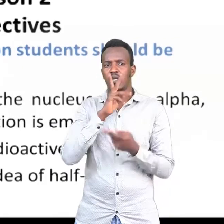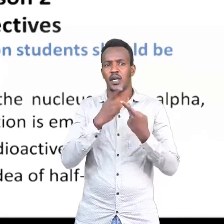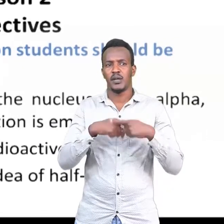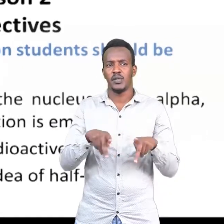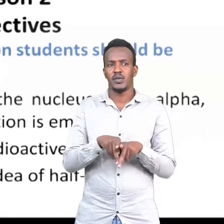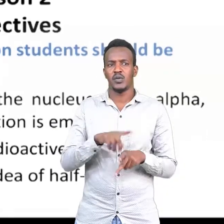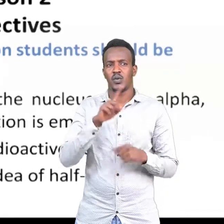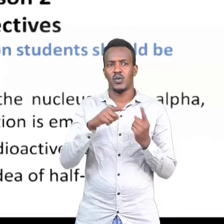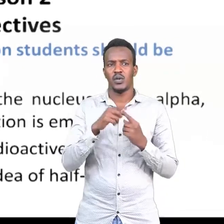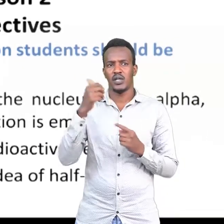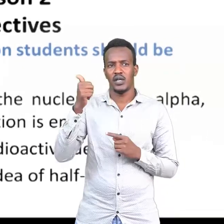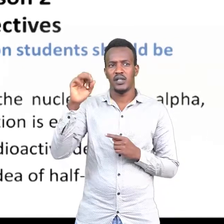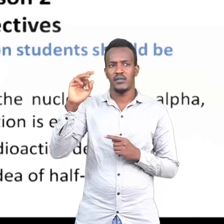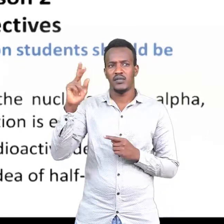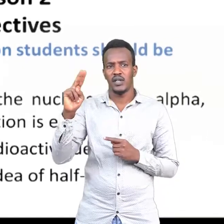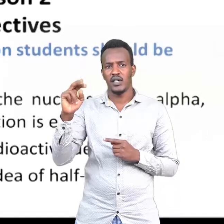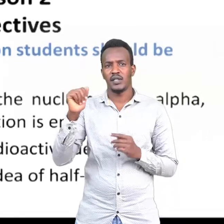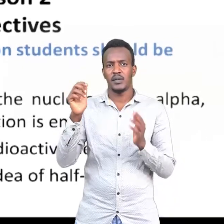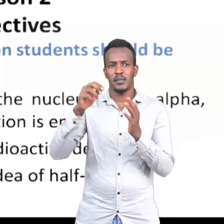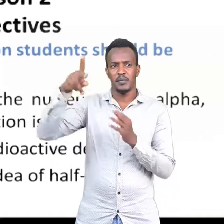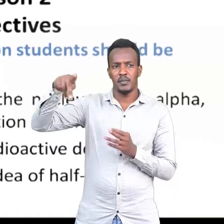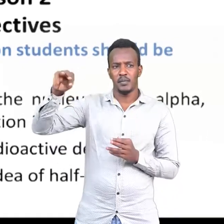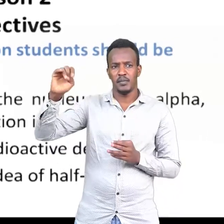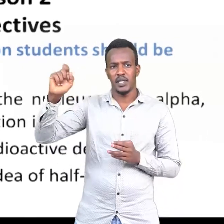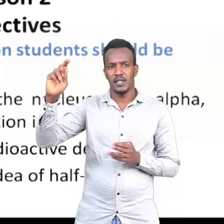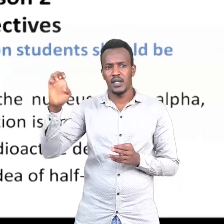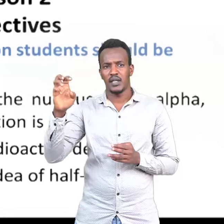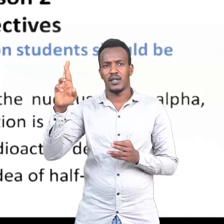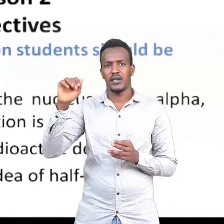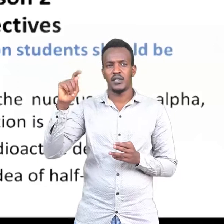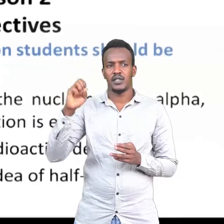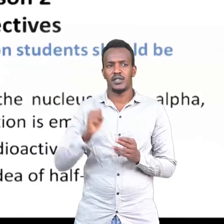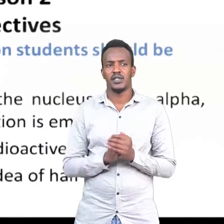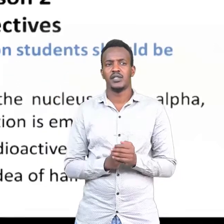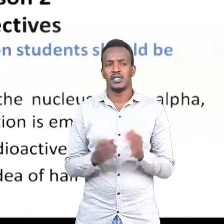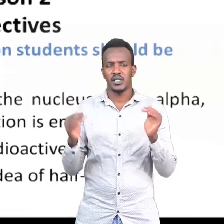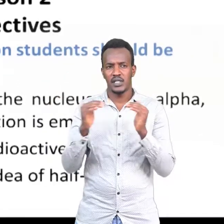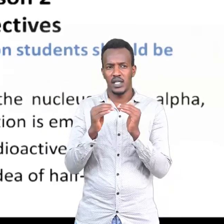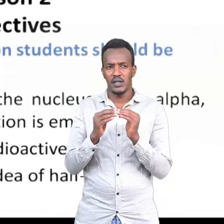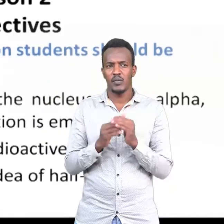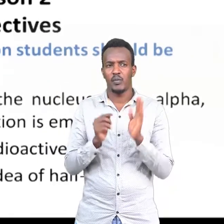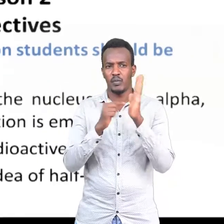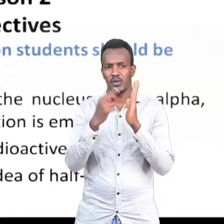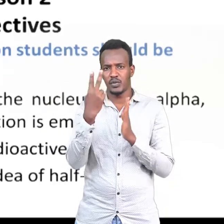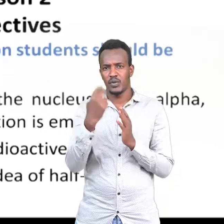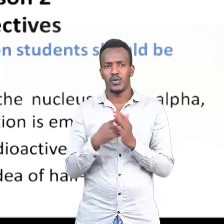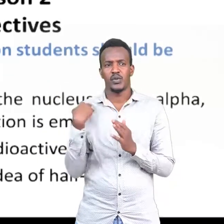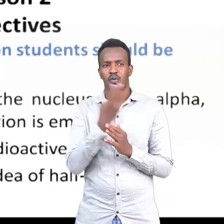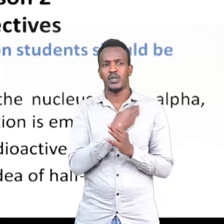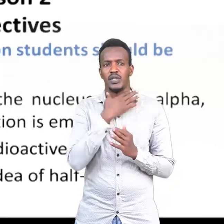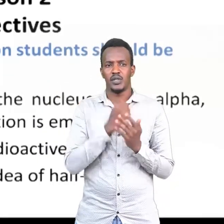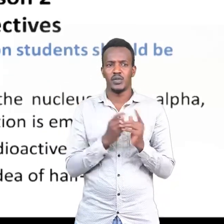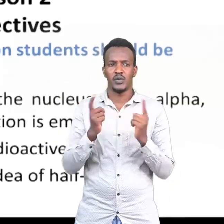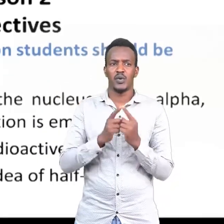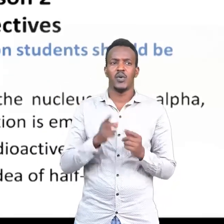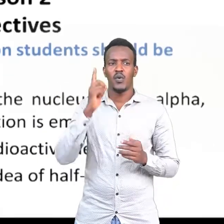marka alpha iyo beta iyo gamma radiation waxa weeyaan markaas ay soo deysaa ama ay ka soo baxaan. Sidoo kale qodobka labaad ee aan u baahanahay inaan ujeedadiisa gaarnaa waxay tahay